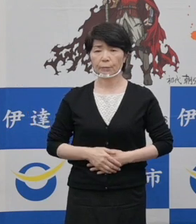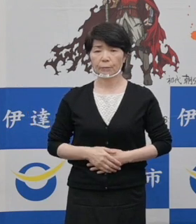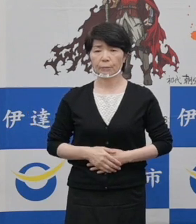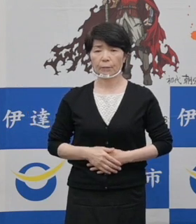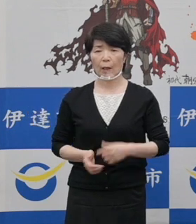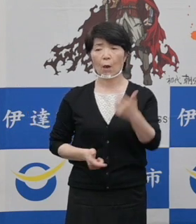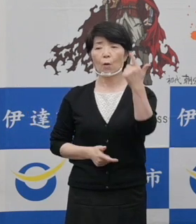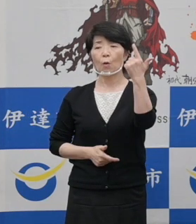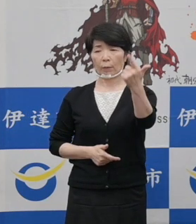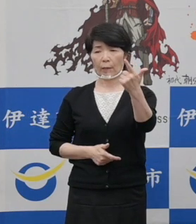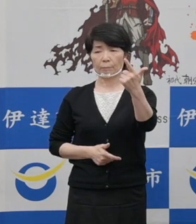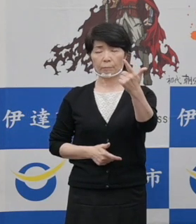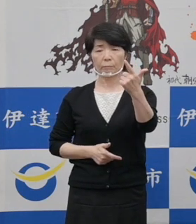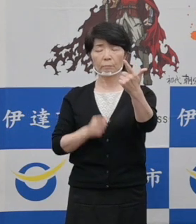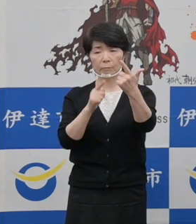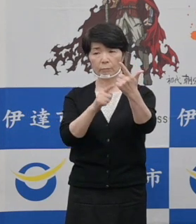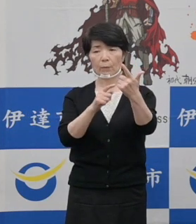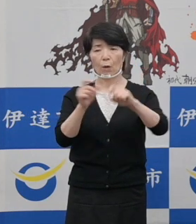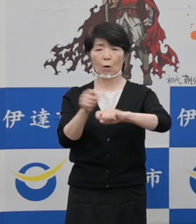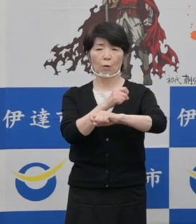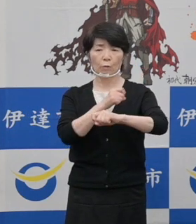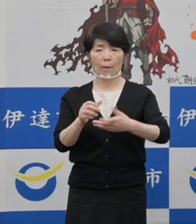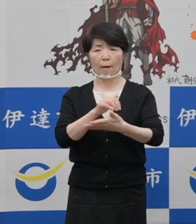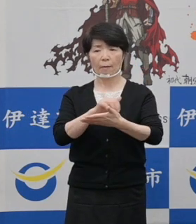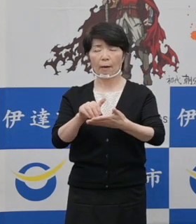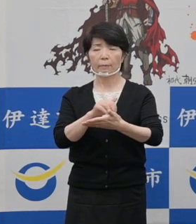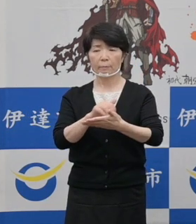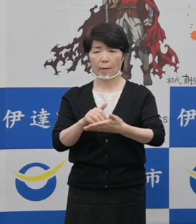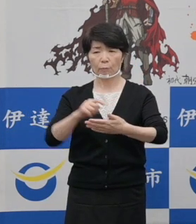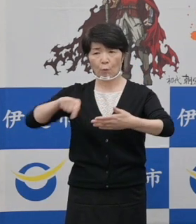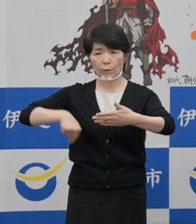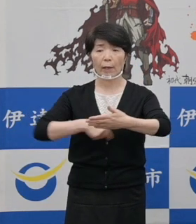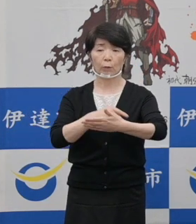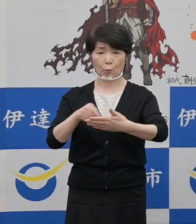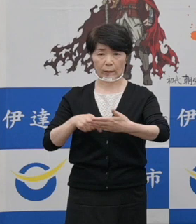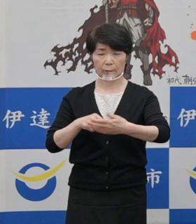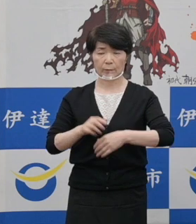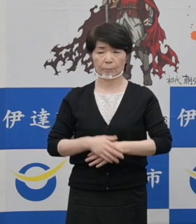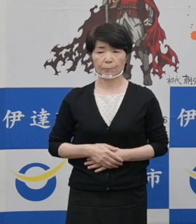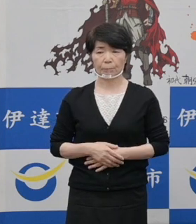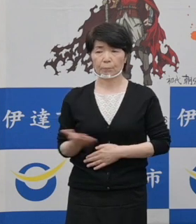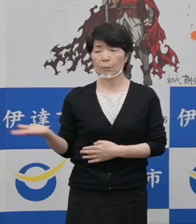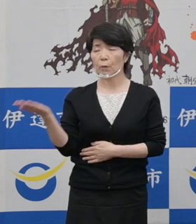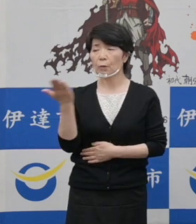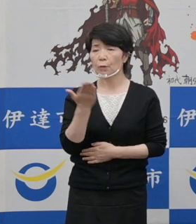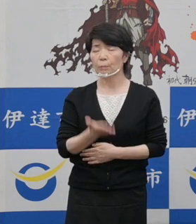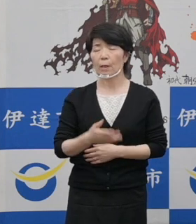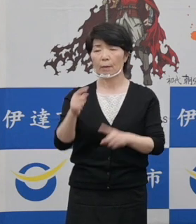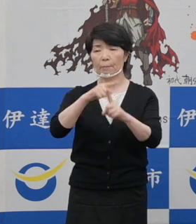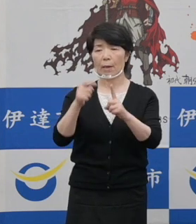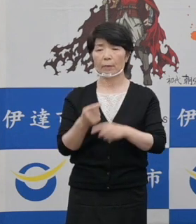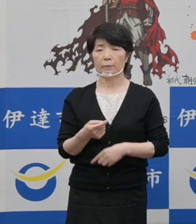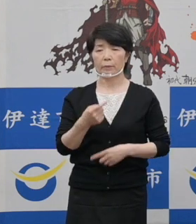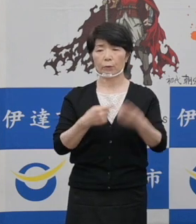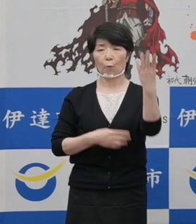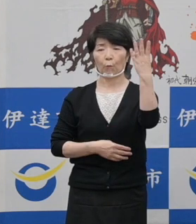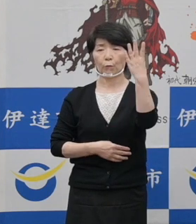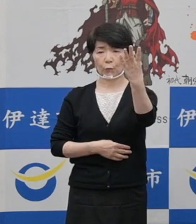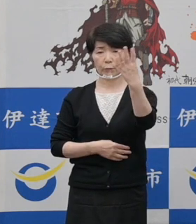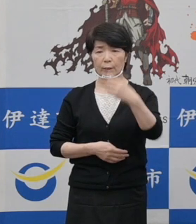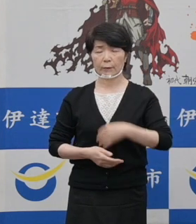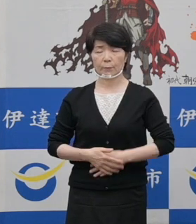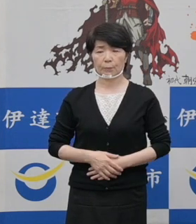特権につきましては特別会計の補正でございます。続きまして4ページを開きください